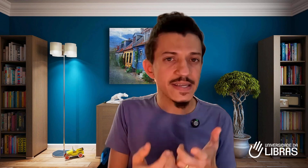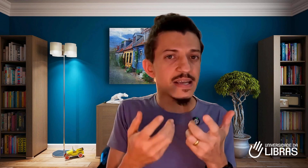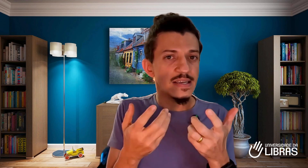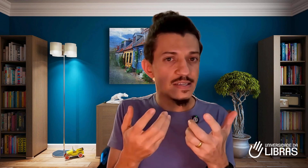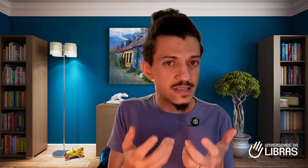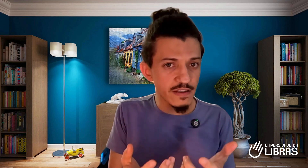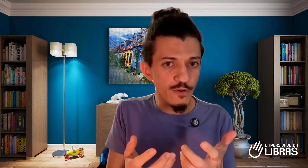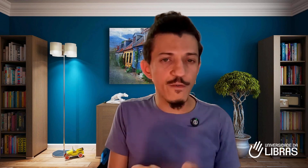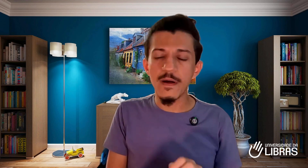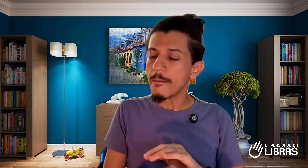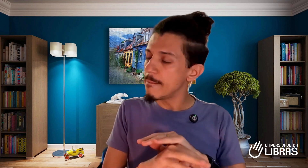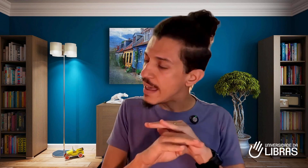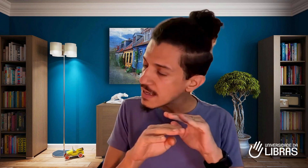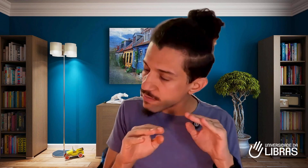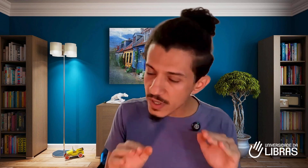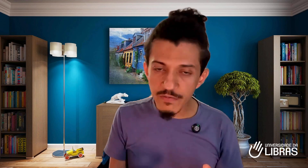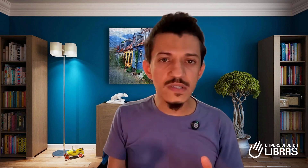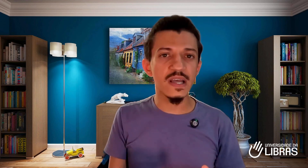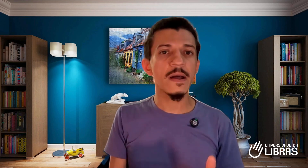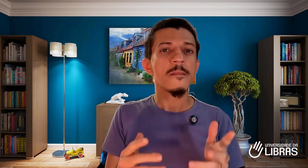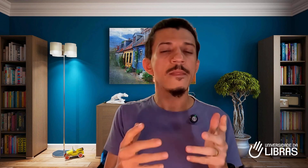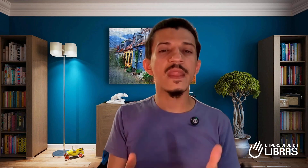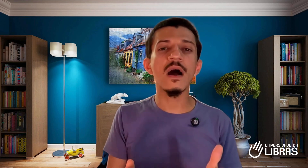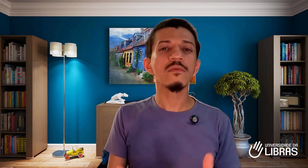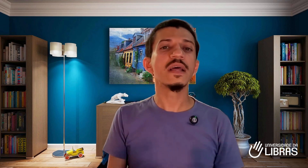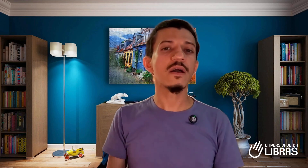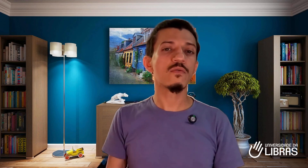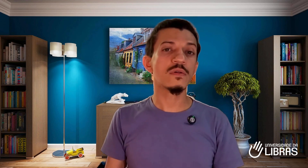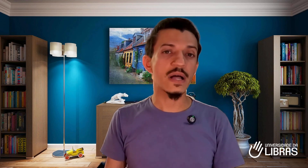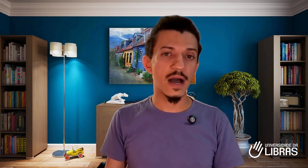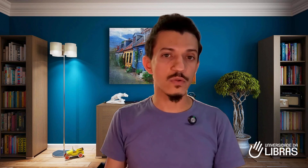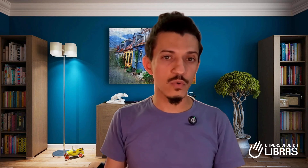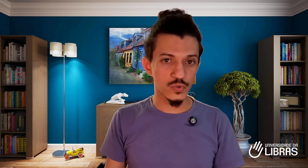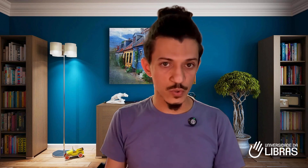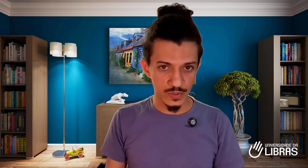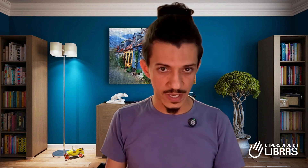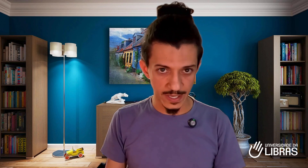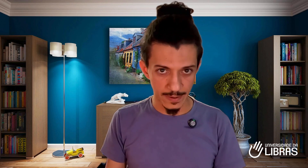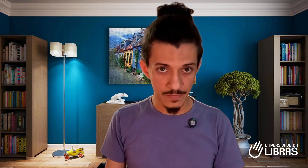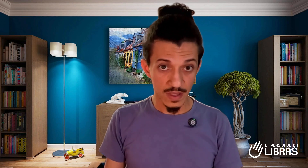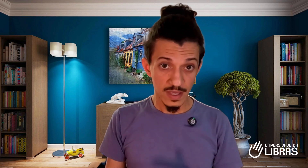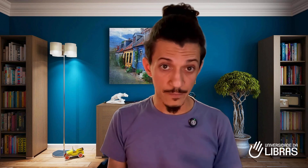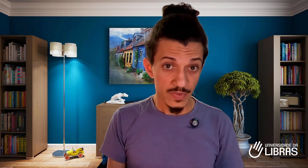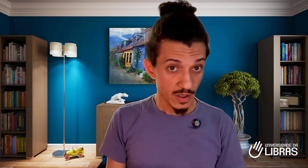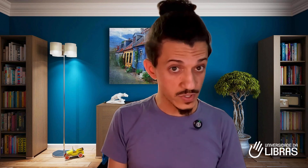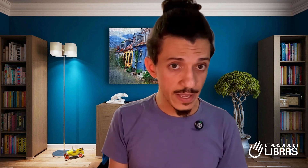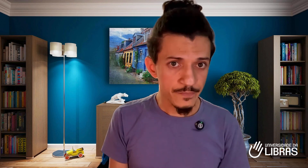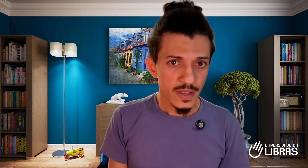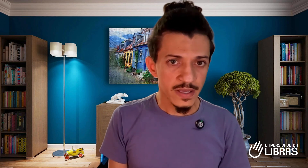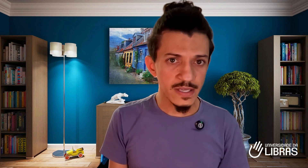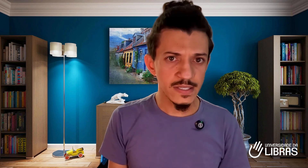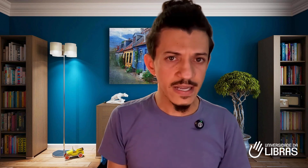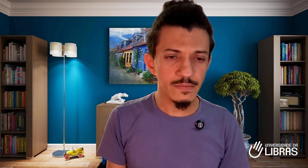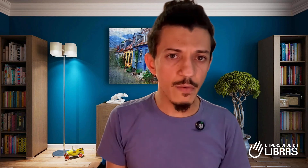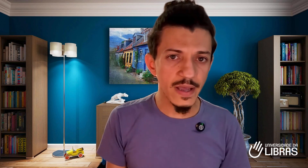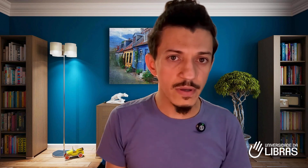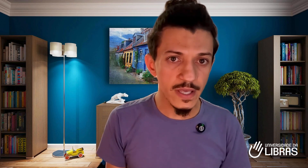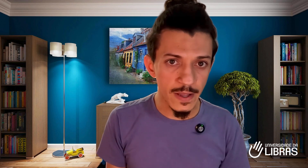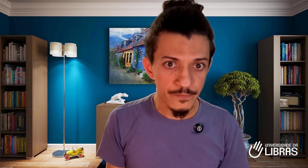se desenvolva, mesmo que você não tenha contato com surdos ainda. E eu sei que se nesse momento aqui